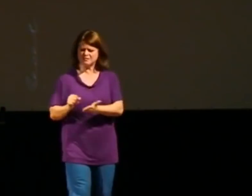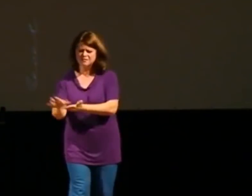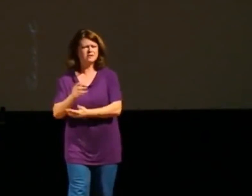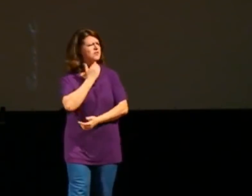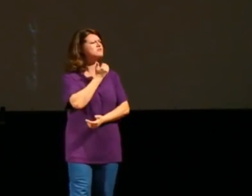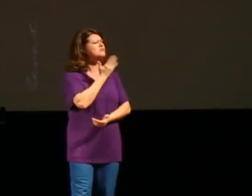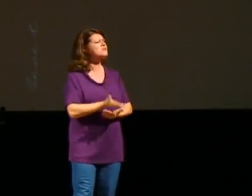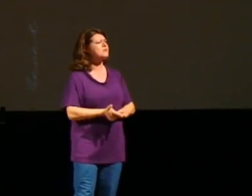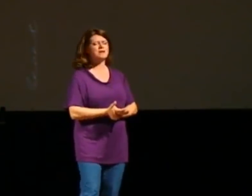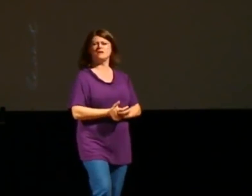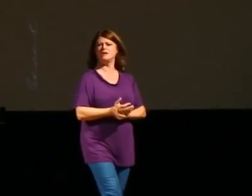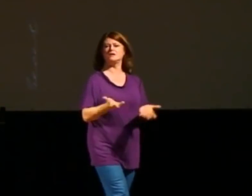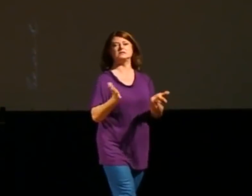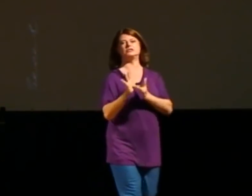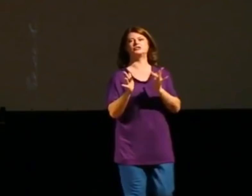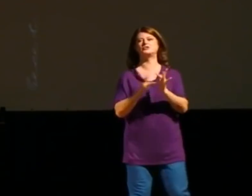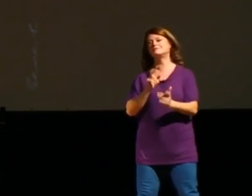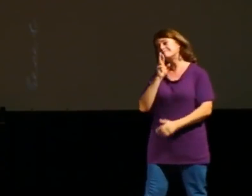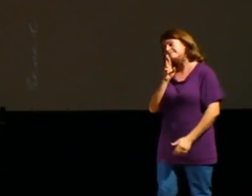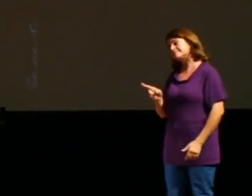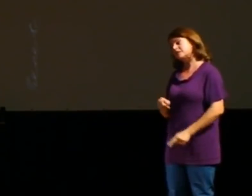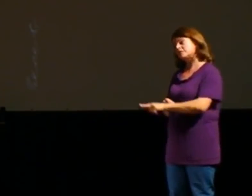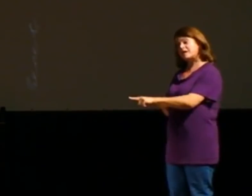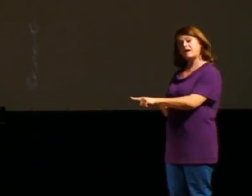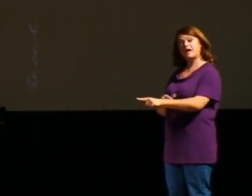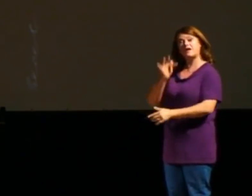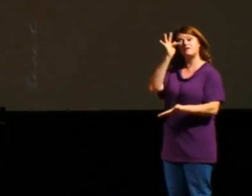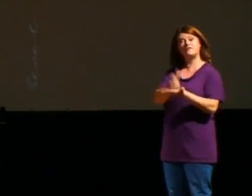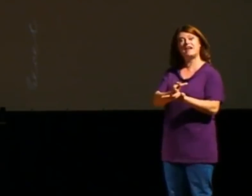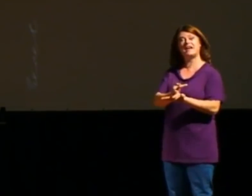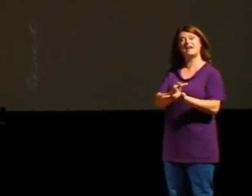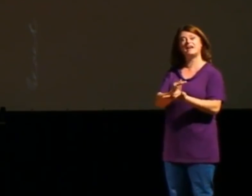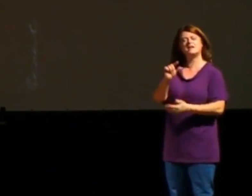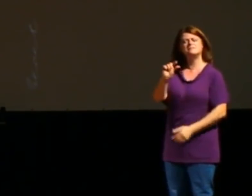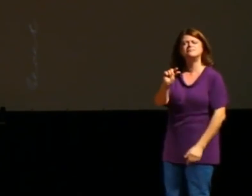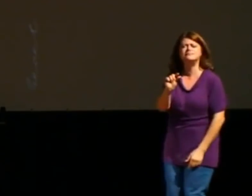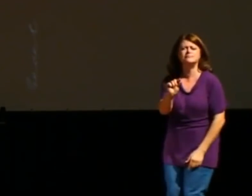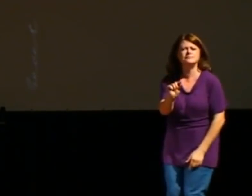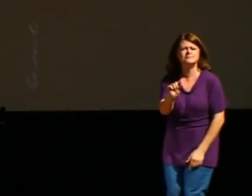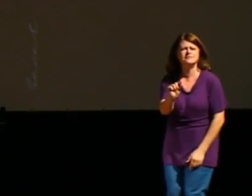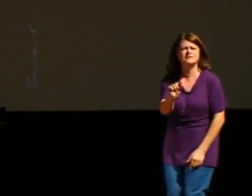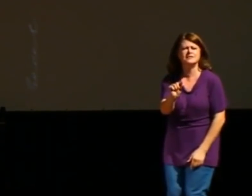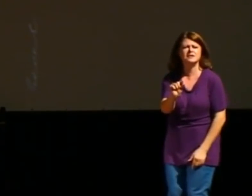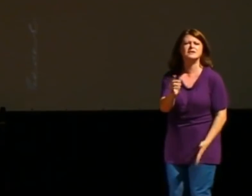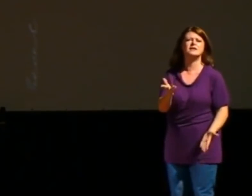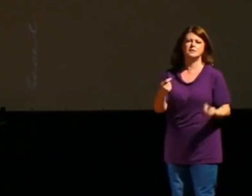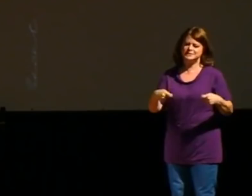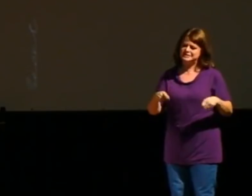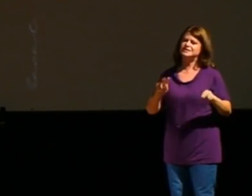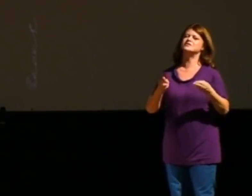oração. A fé é uma alavanca, é uma ferramenta que abre uma porta no